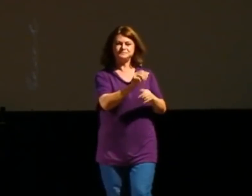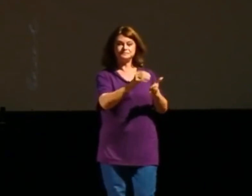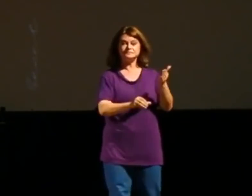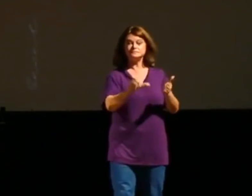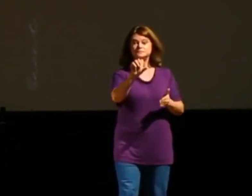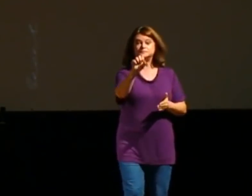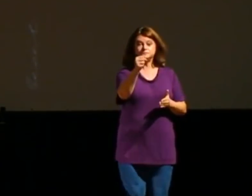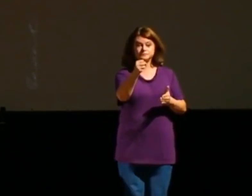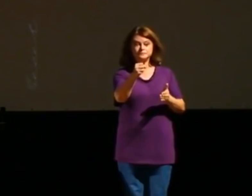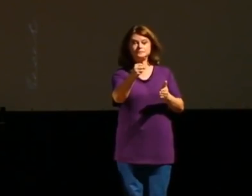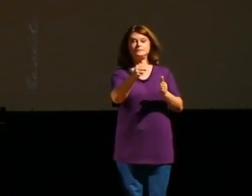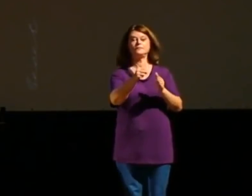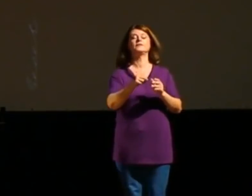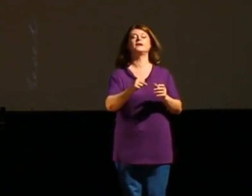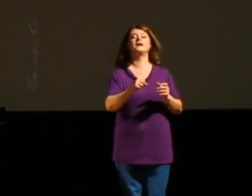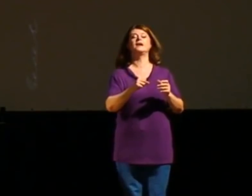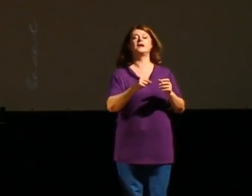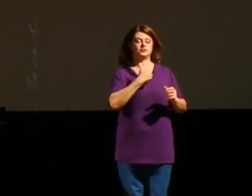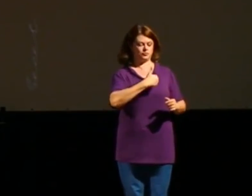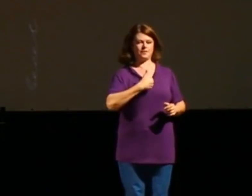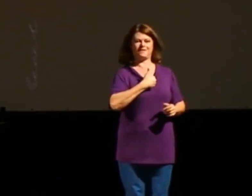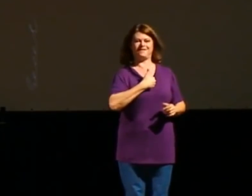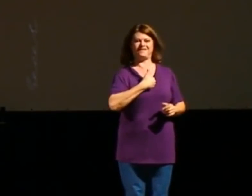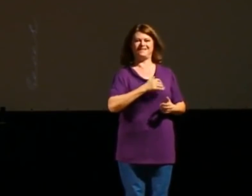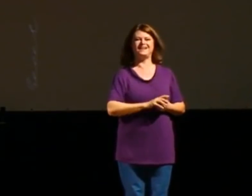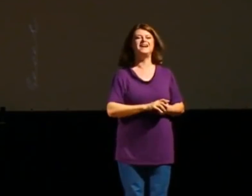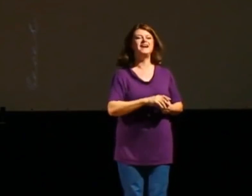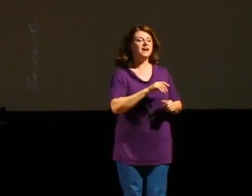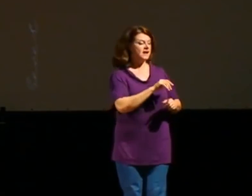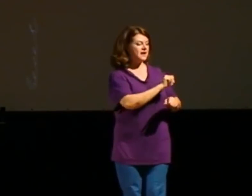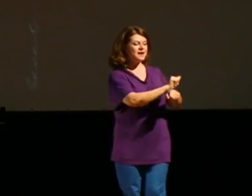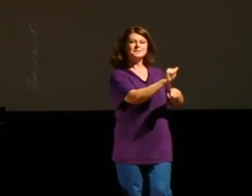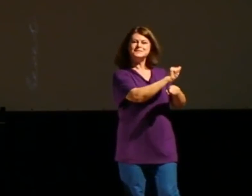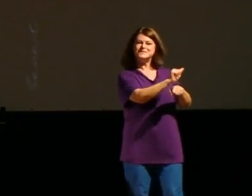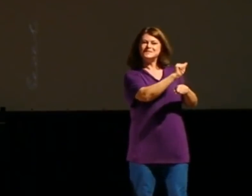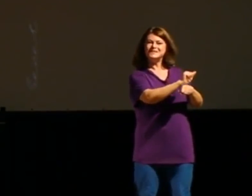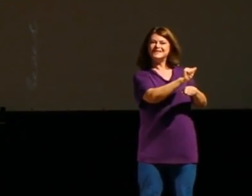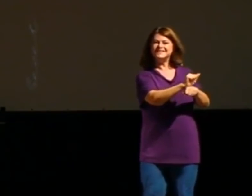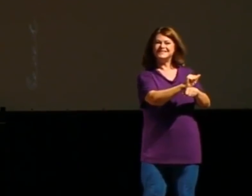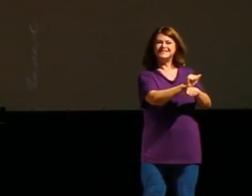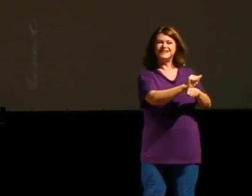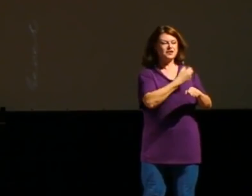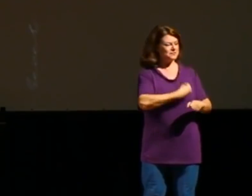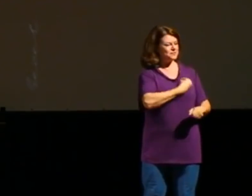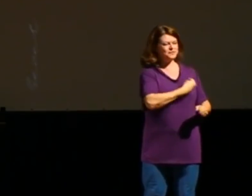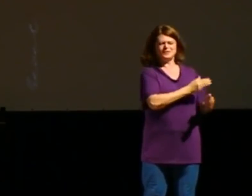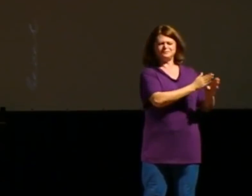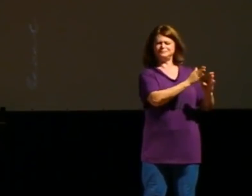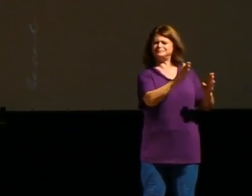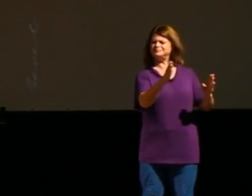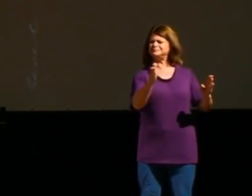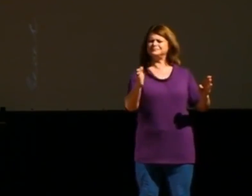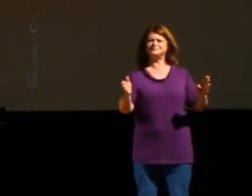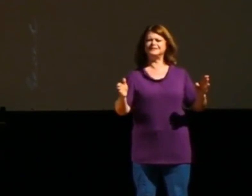diz, Abraão viu os meus dias e se alegrou. Se você pega Gênesis 22, na